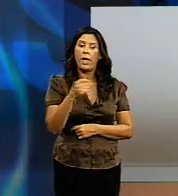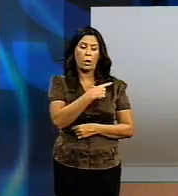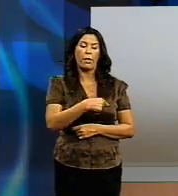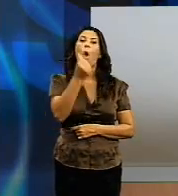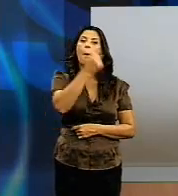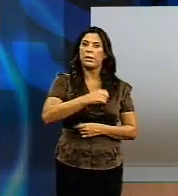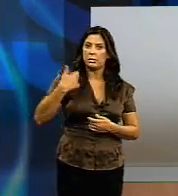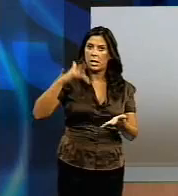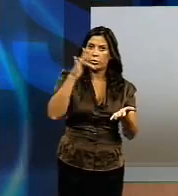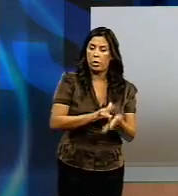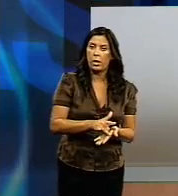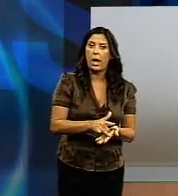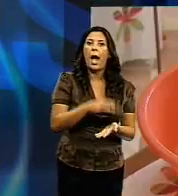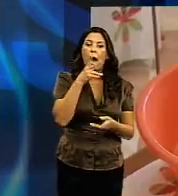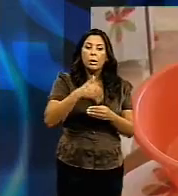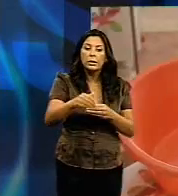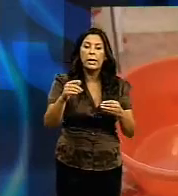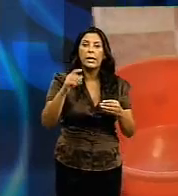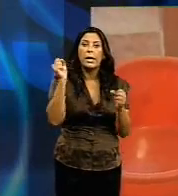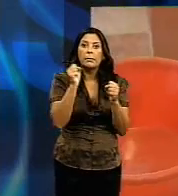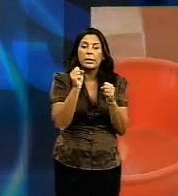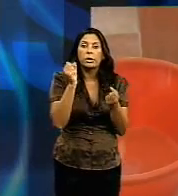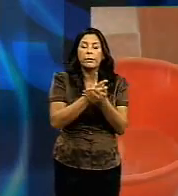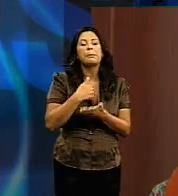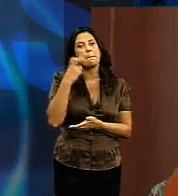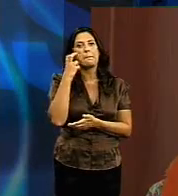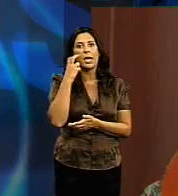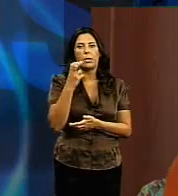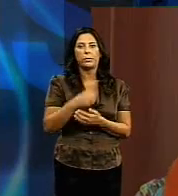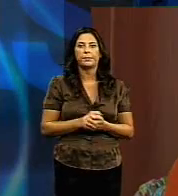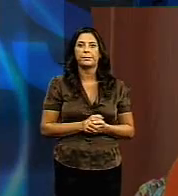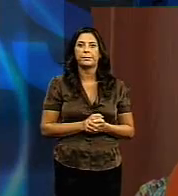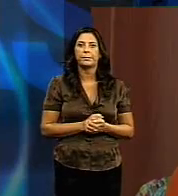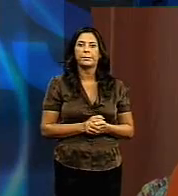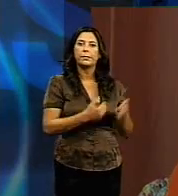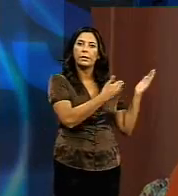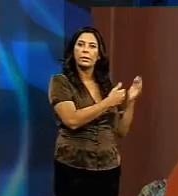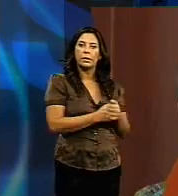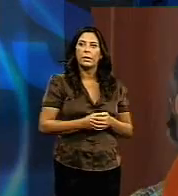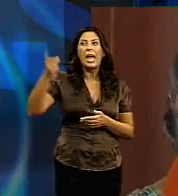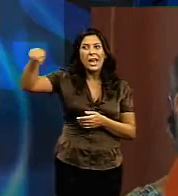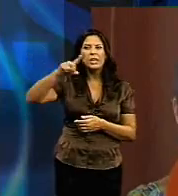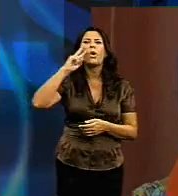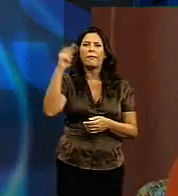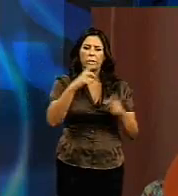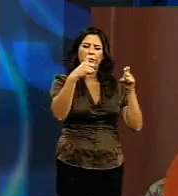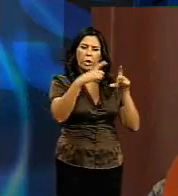corazón, teme la llegada del invierno y con él el mal tiempo. Que ellos han visto, ellos tienen los afotos de como yo tengo el techo. No es tan